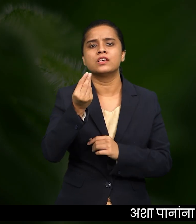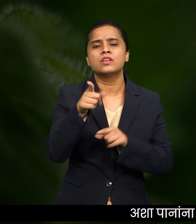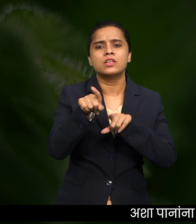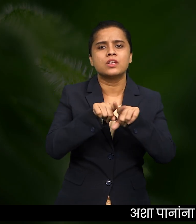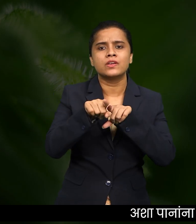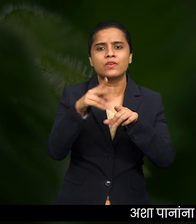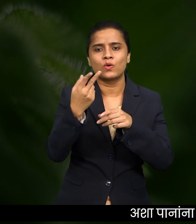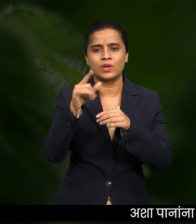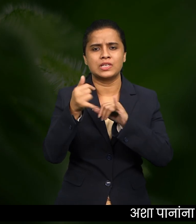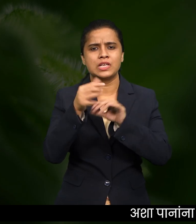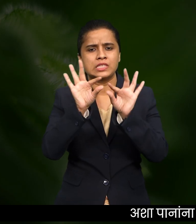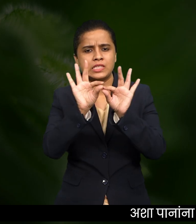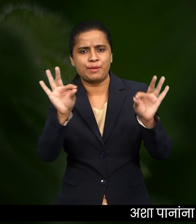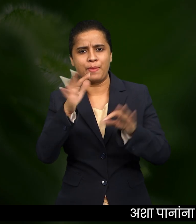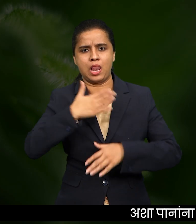म्हणतात.